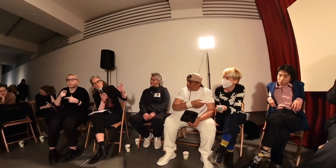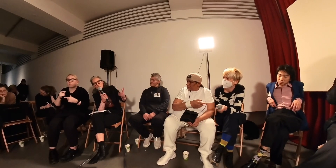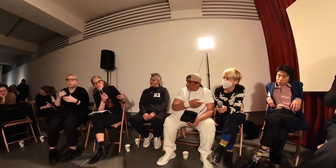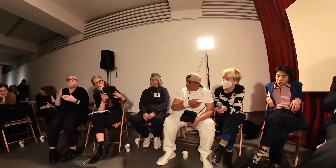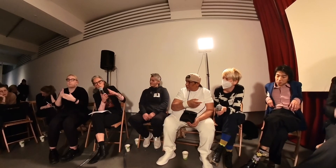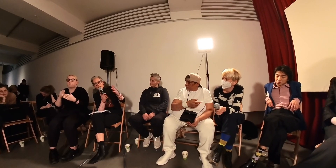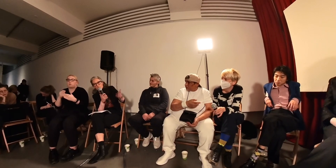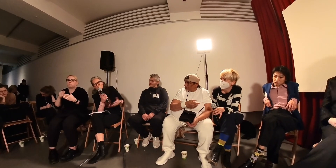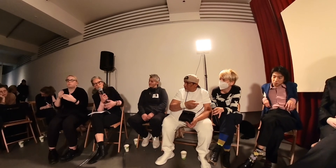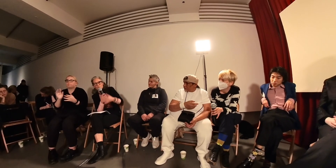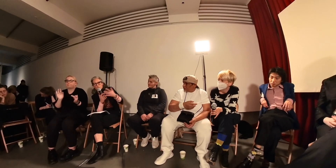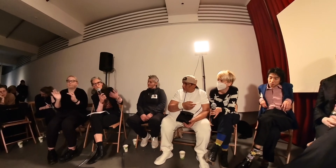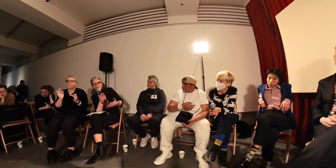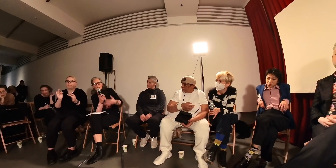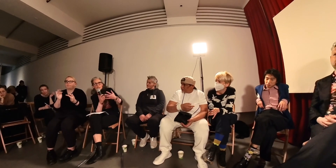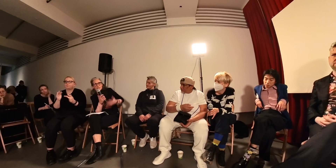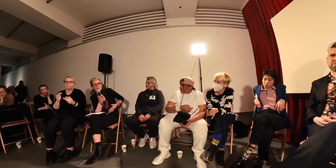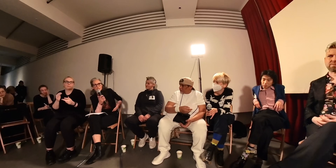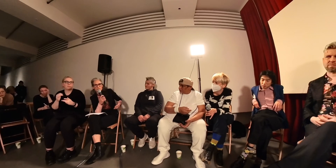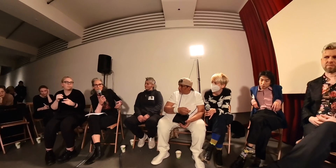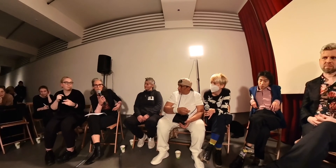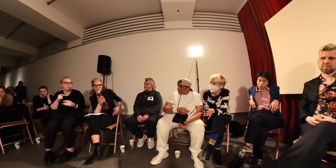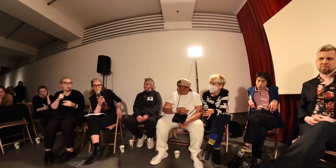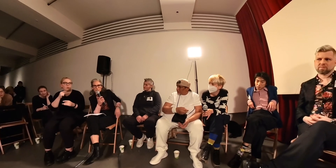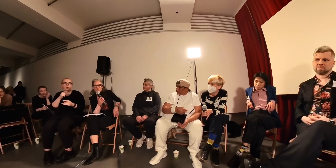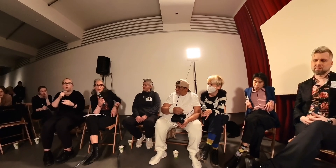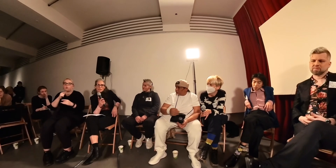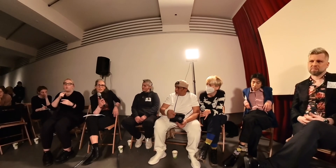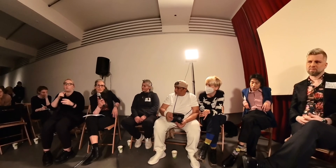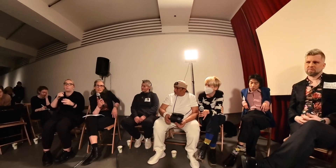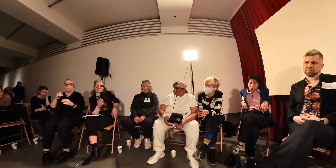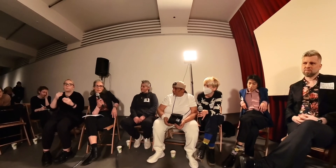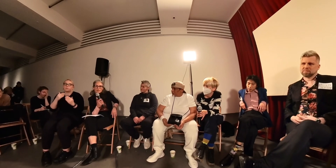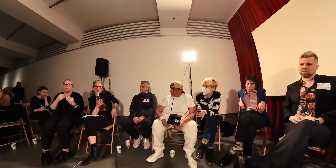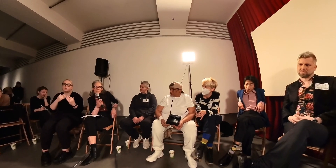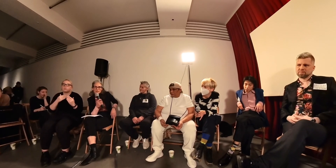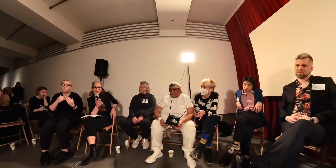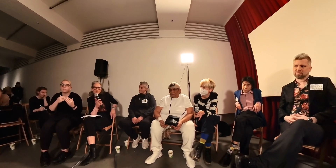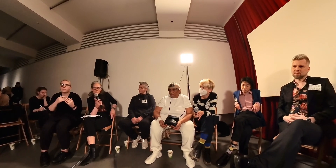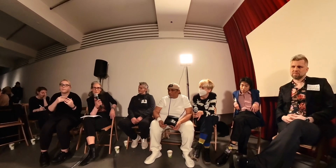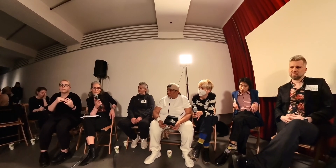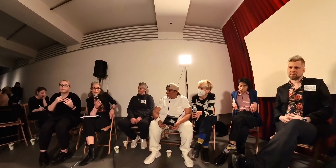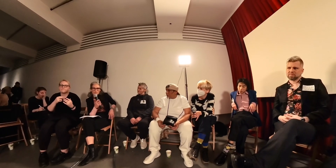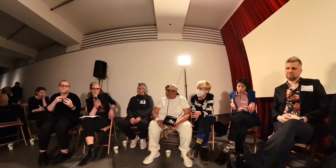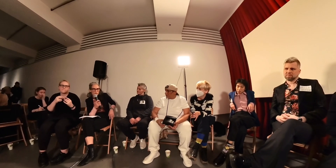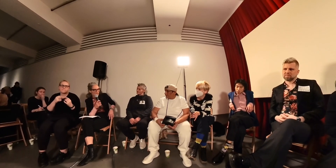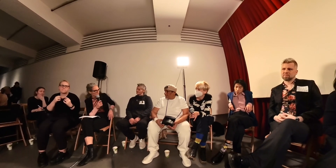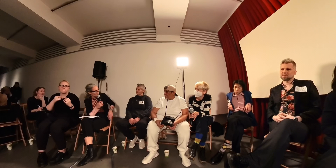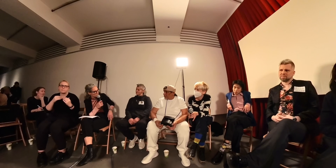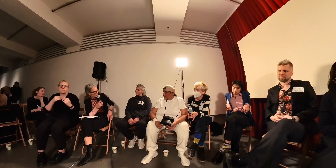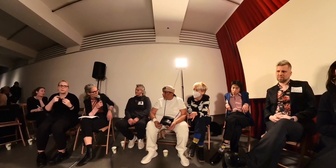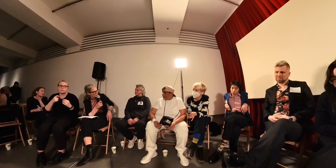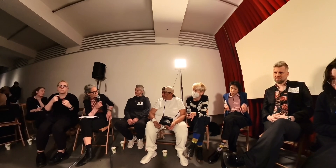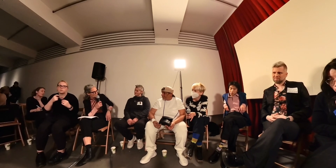je takový jako abstraktní, že jo, prostě konkrétní lidi, kteří v nich pracují, aby vlastně